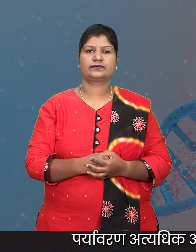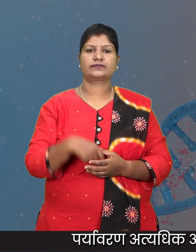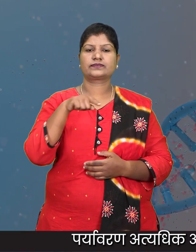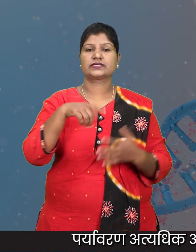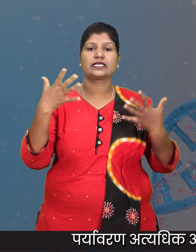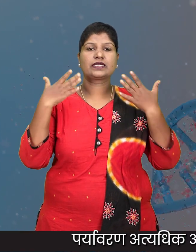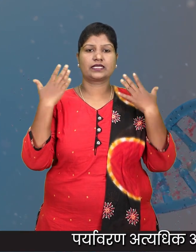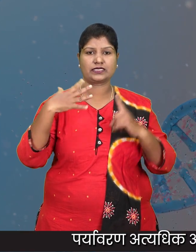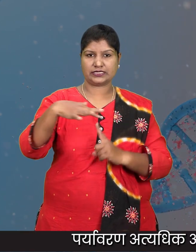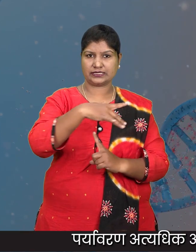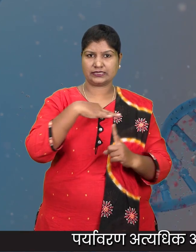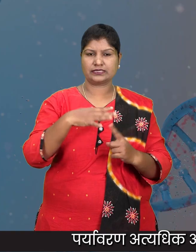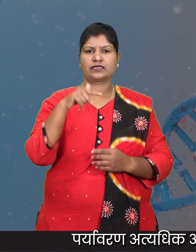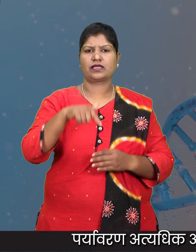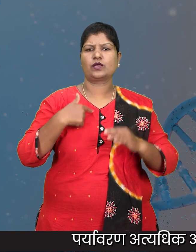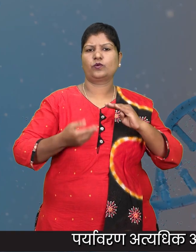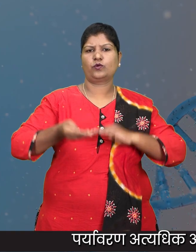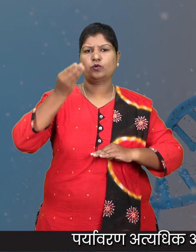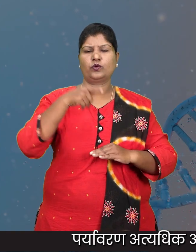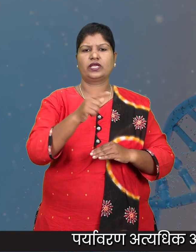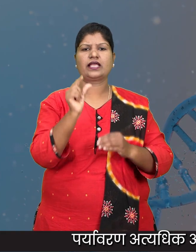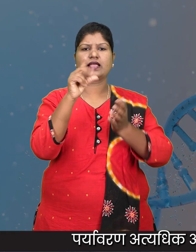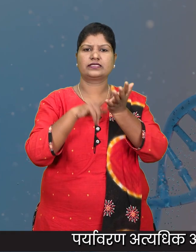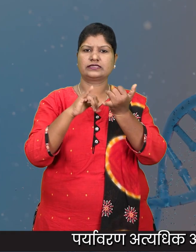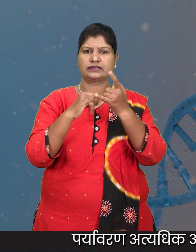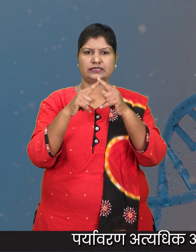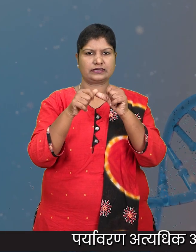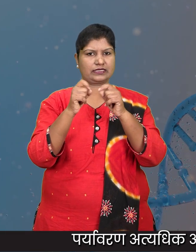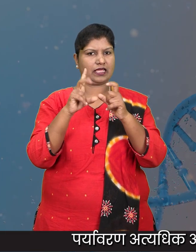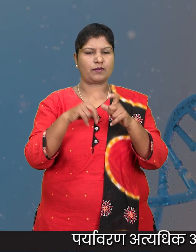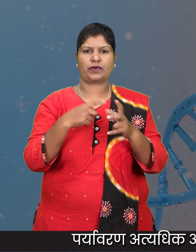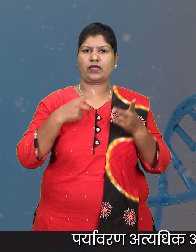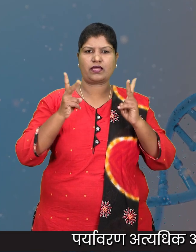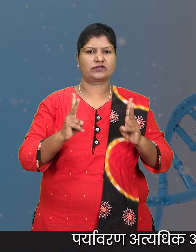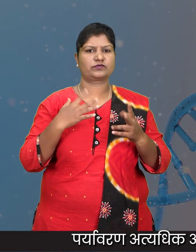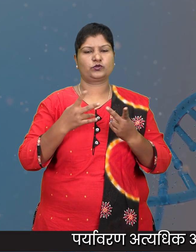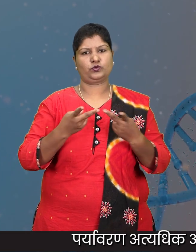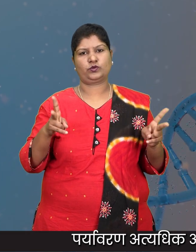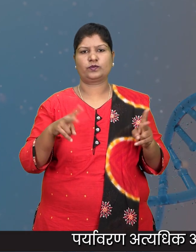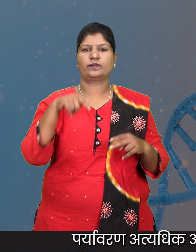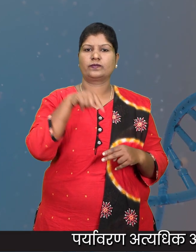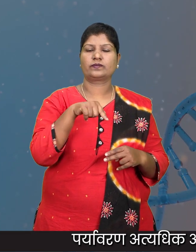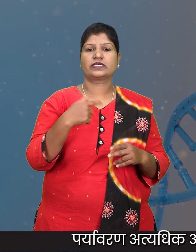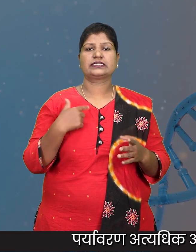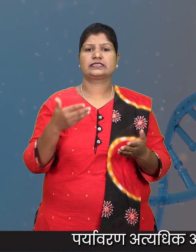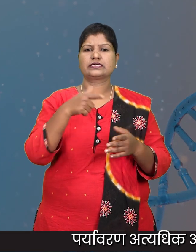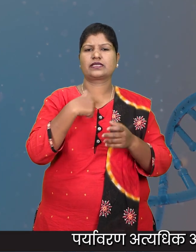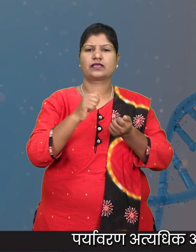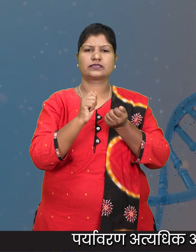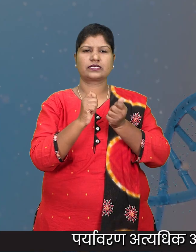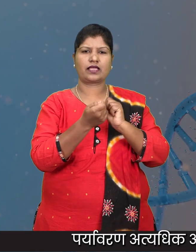पर्यावरण अत्यधिक अस्थिर है और लगातार परिवर्तन के अधीन है।